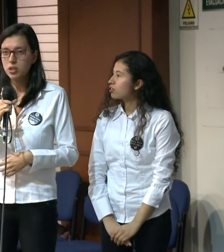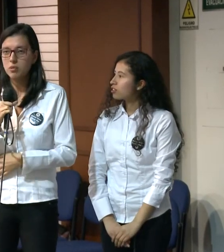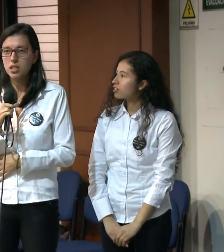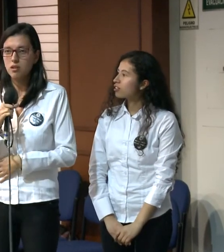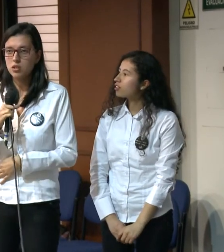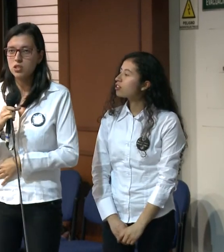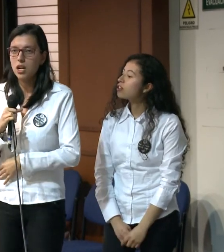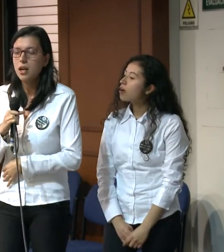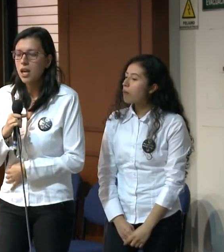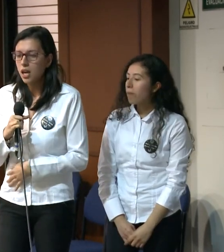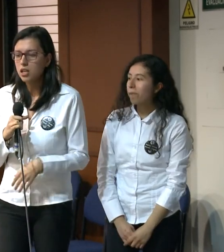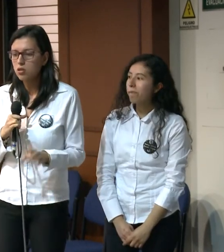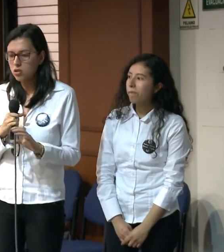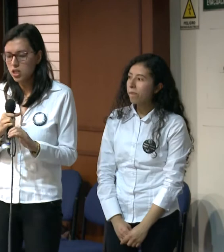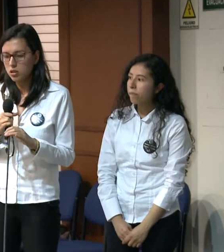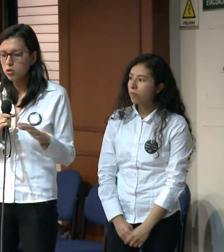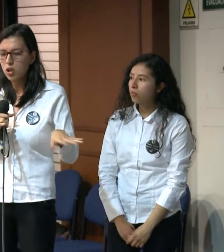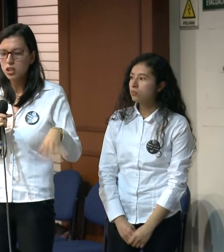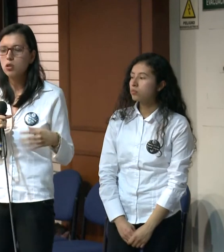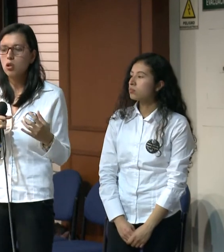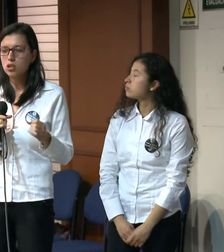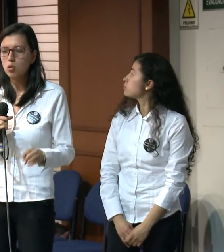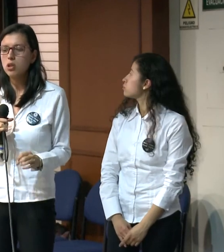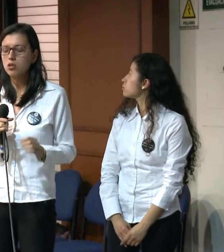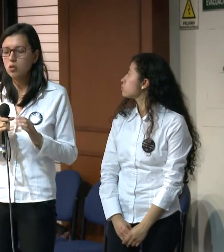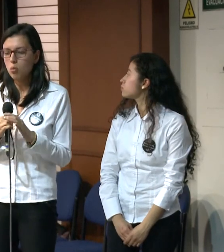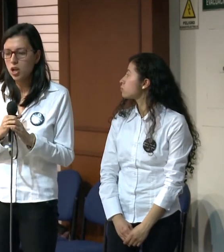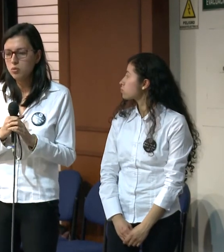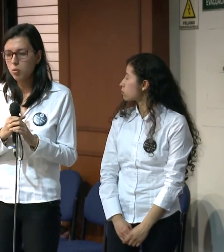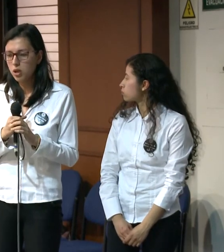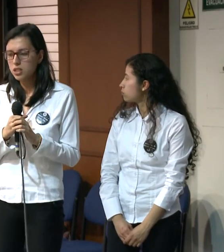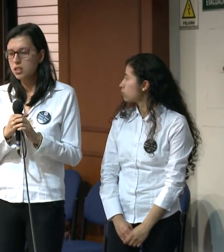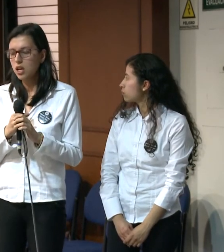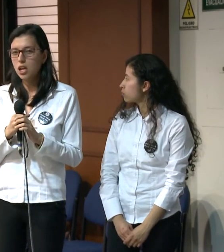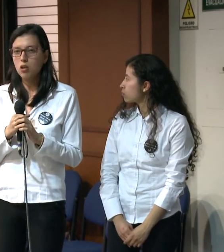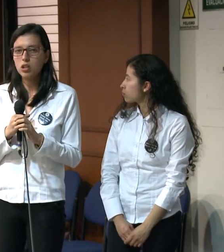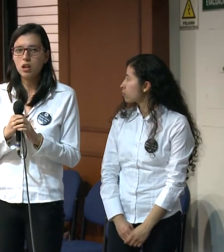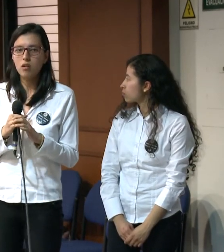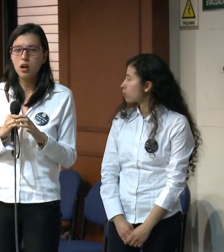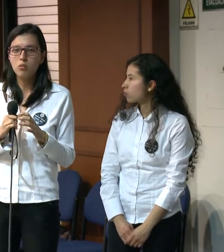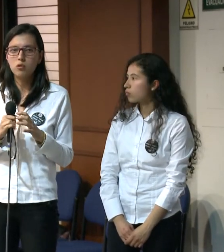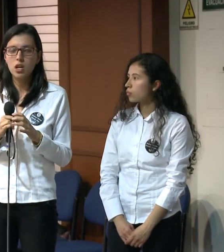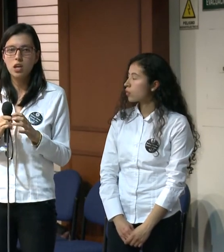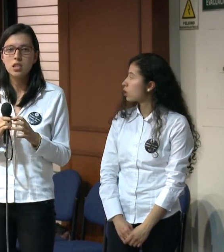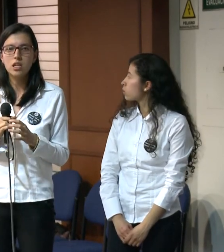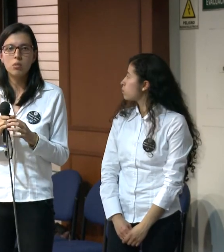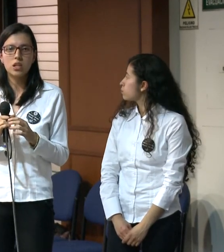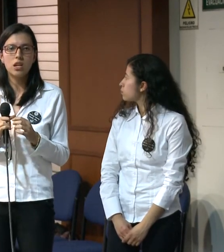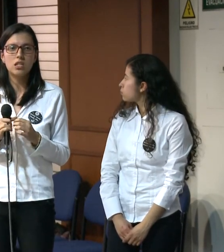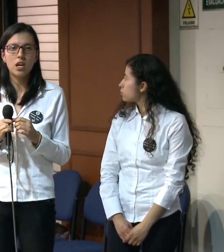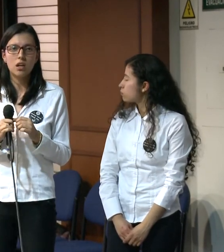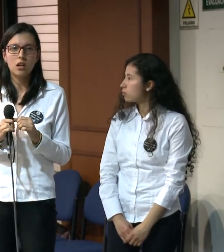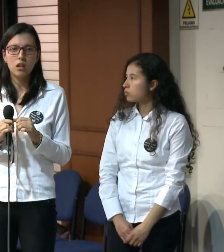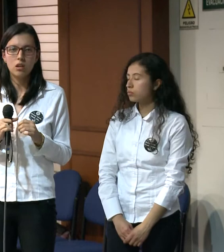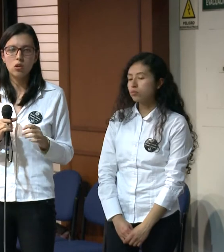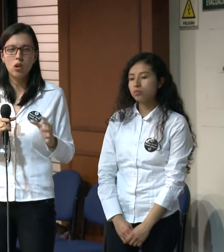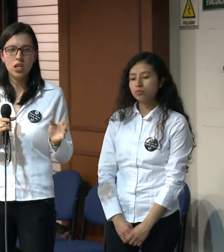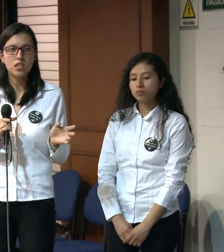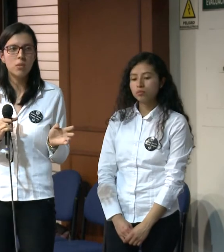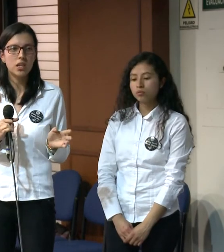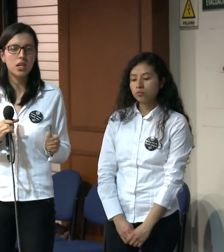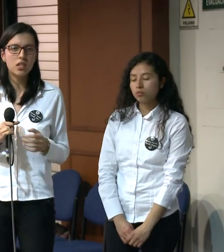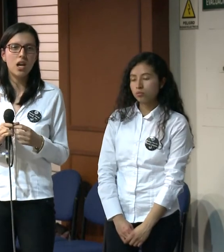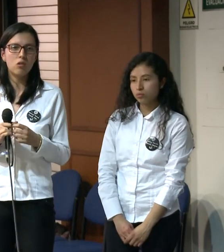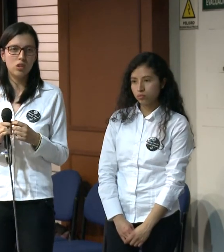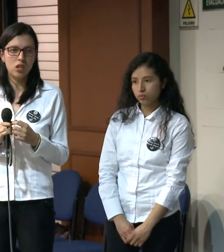desde su perspectiva social. Entonces, durante todos los encuentros, como las propuestas, lo que trabajamos fue siempre aterrizar todas